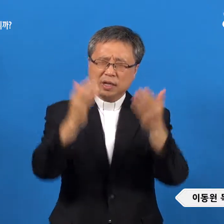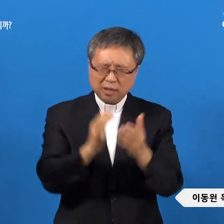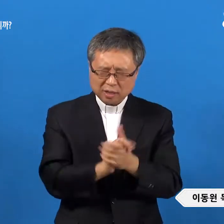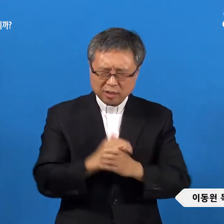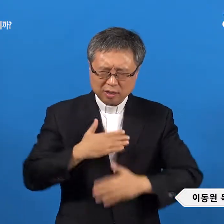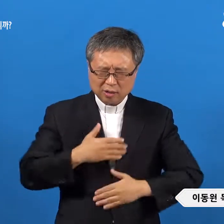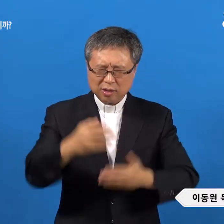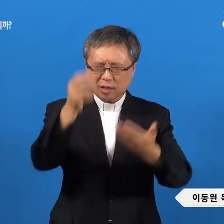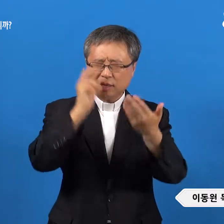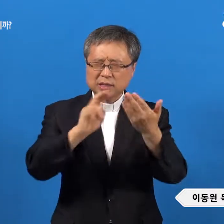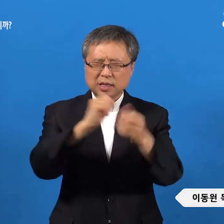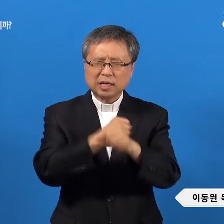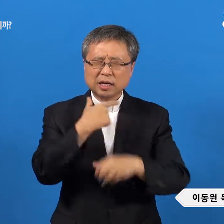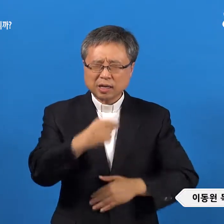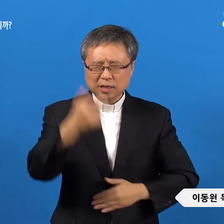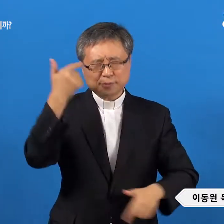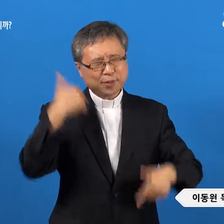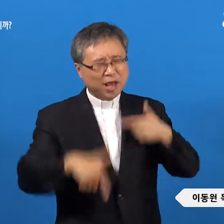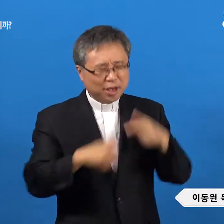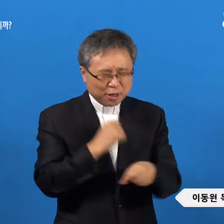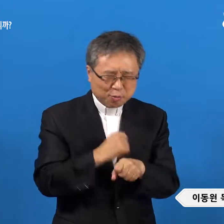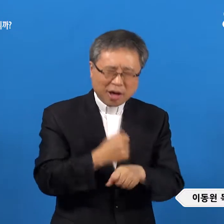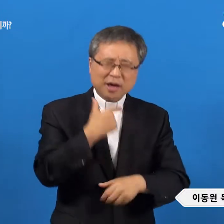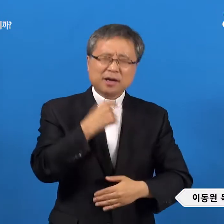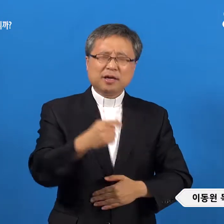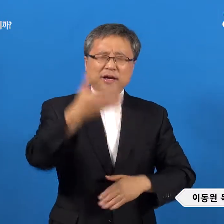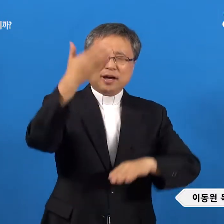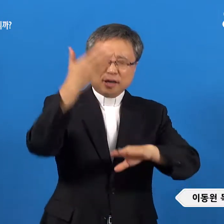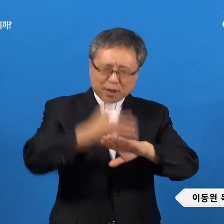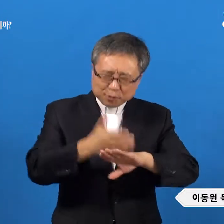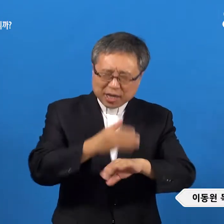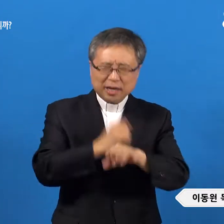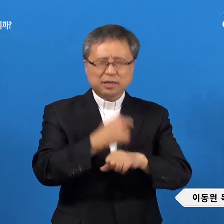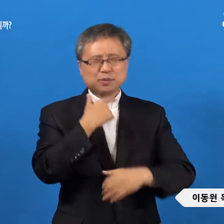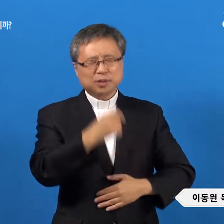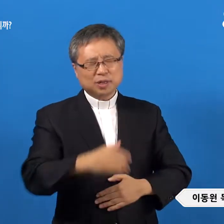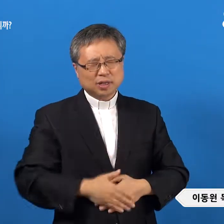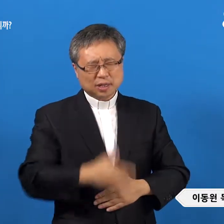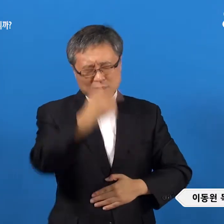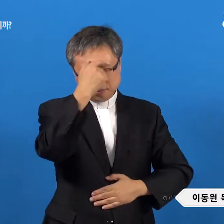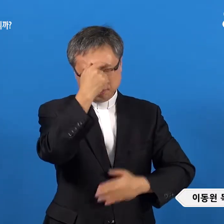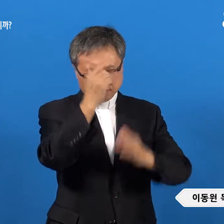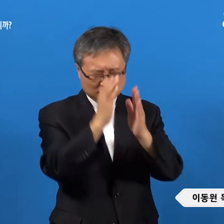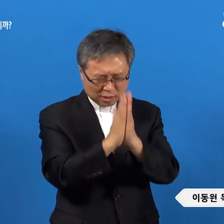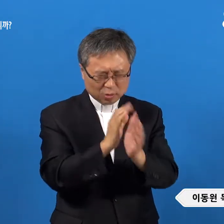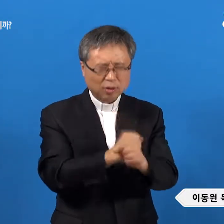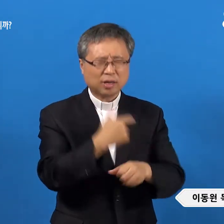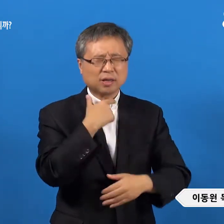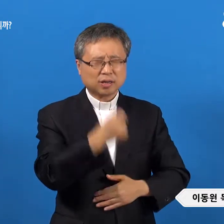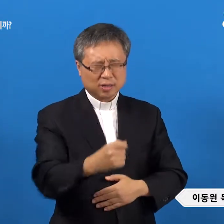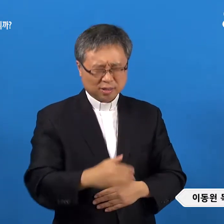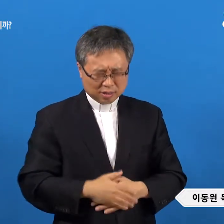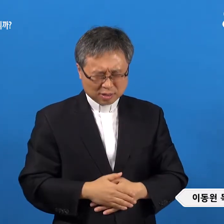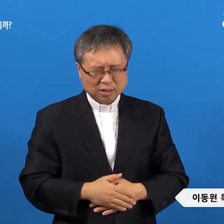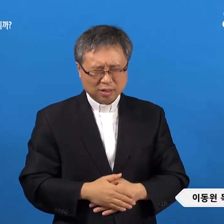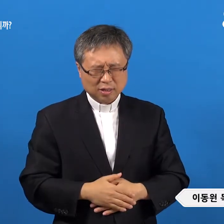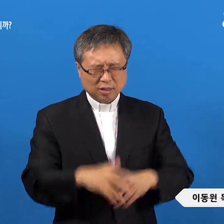찬양합니다. 찬양하겠습니다. 기뻐하겠습니다. 감사하겠습니다. 기도하겠습니다. 이제